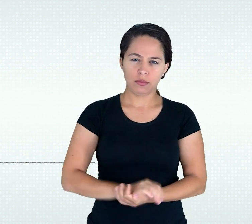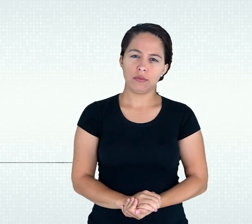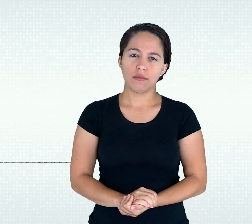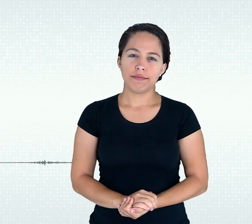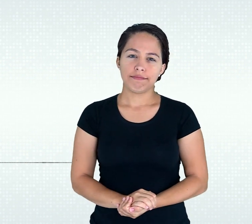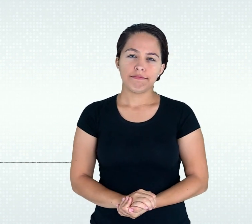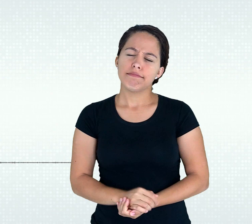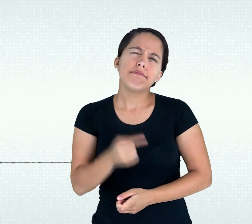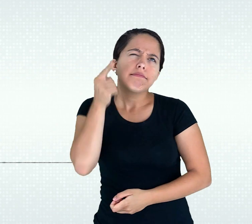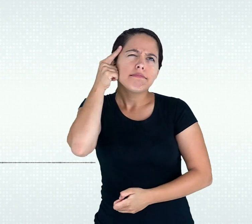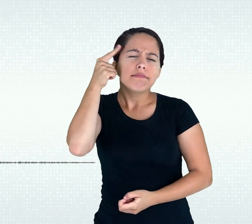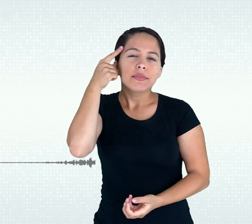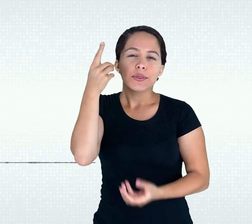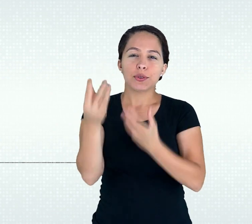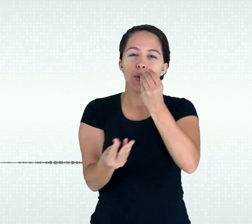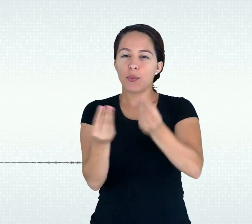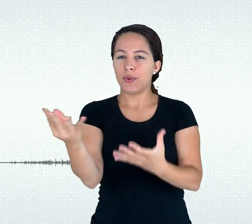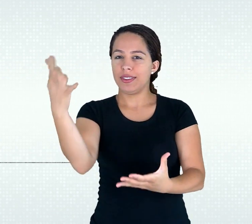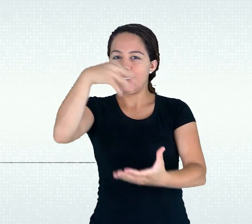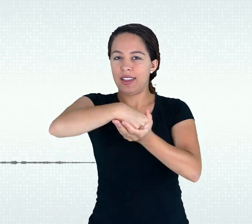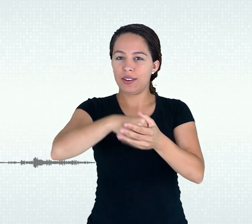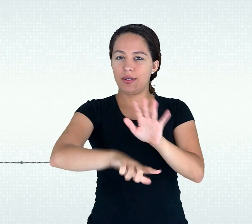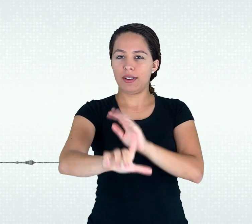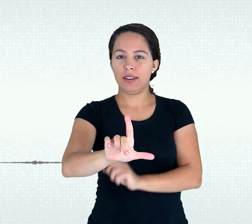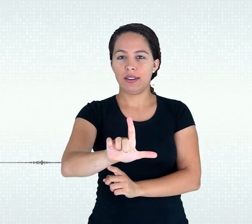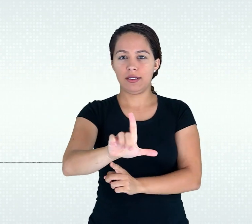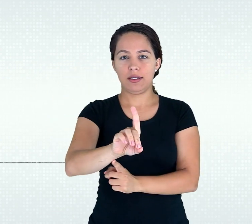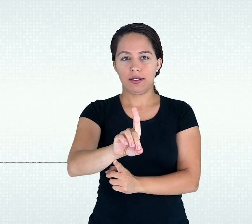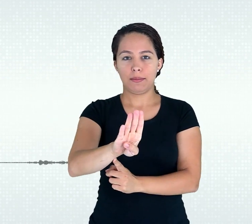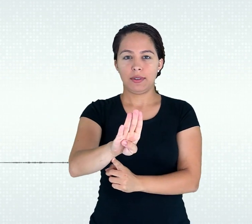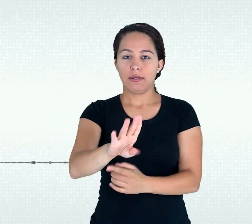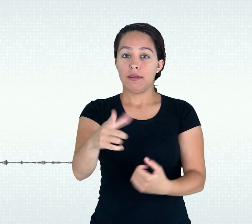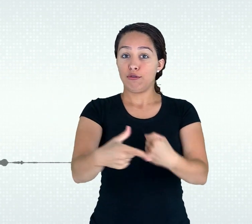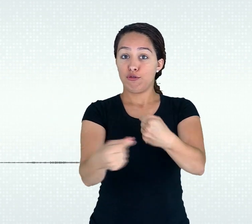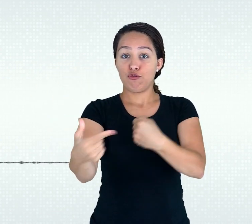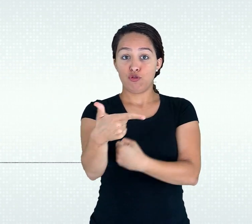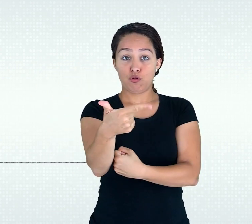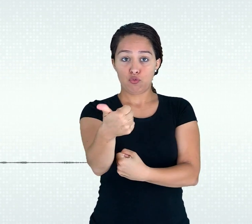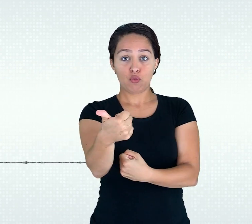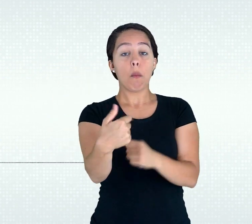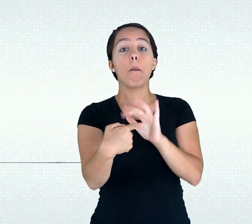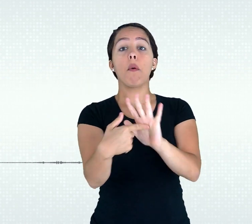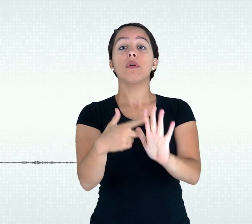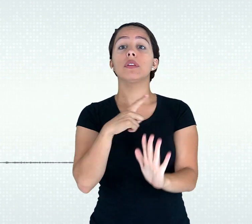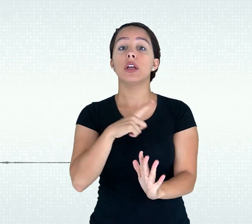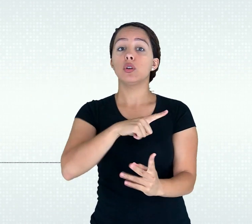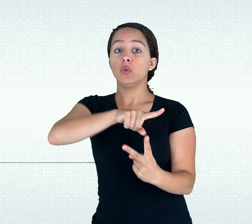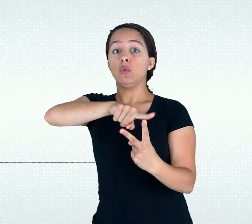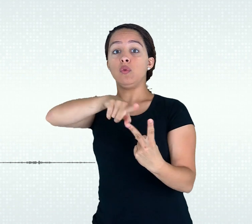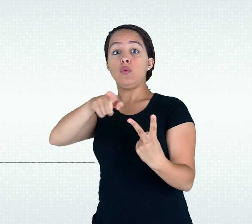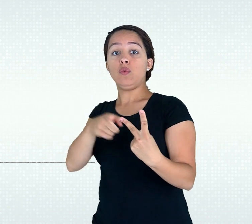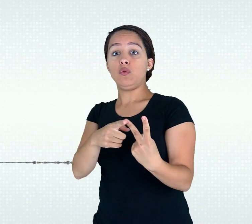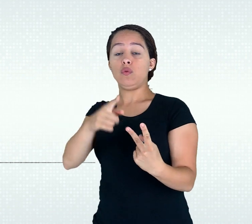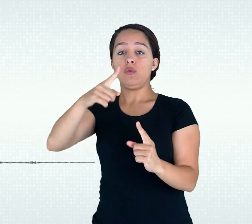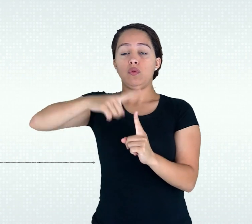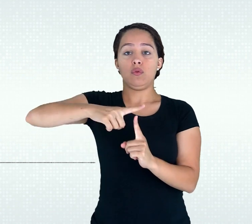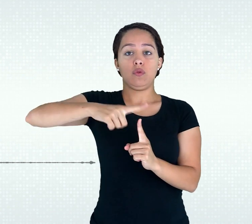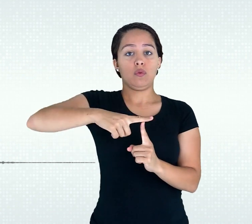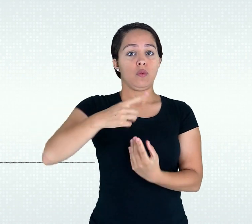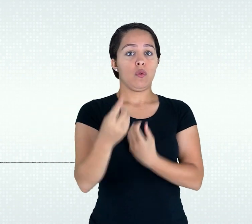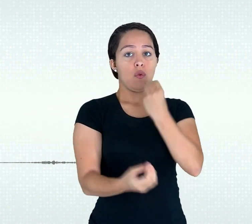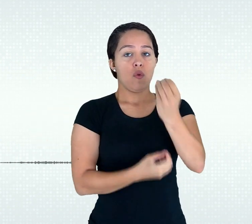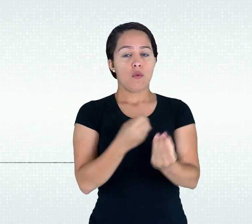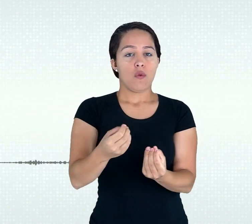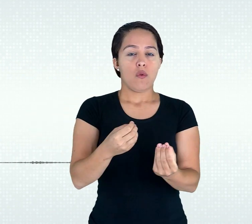considerando que conforme o artigo 21 da ldb existem apenas dois níveis escolares educação